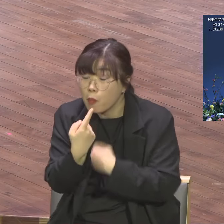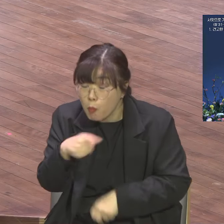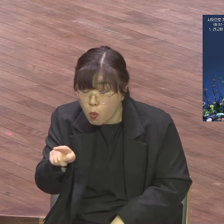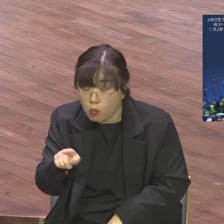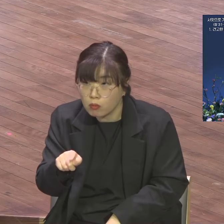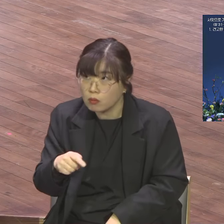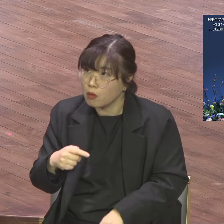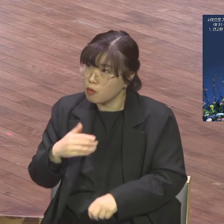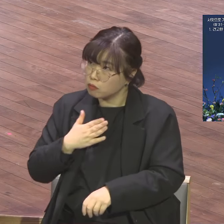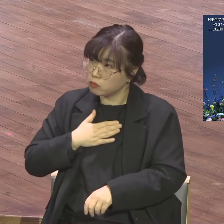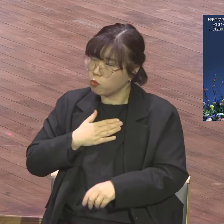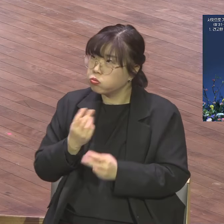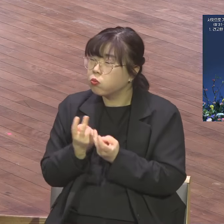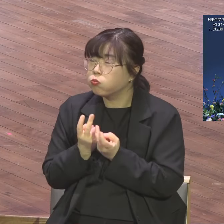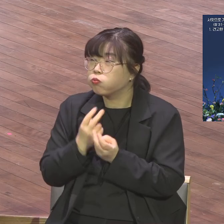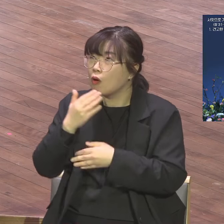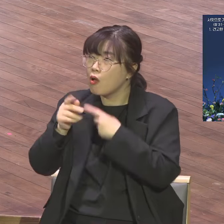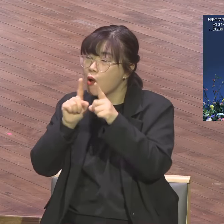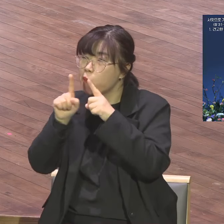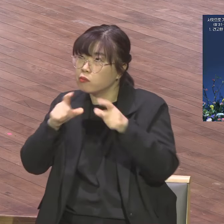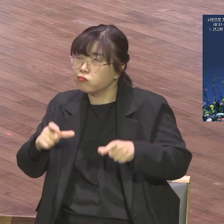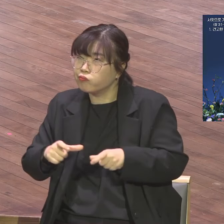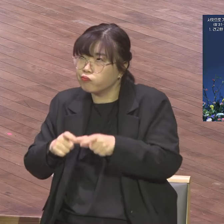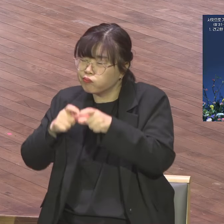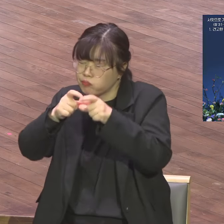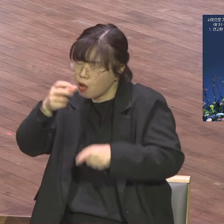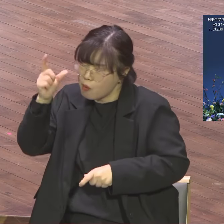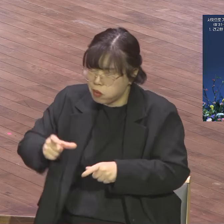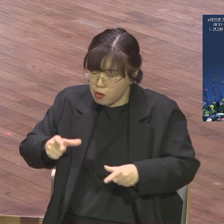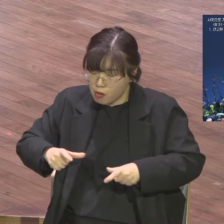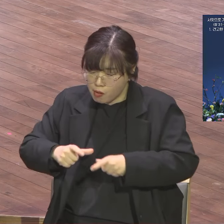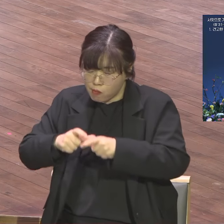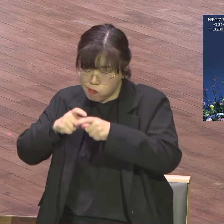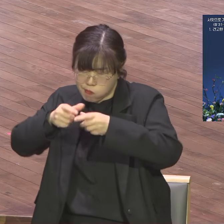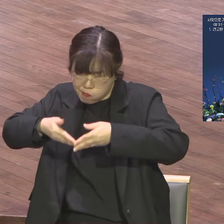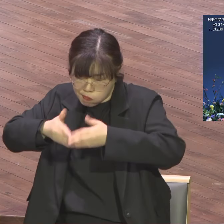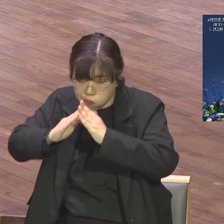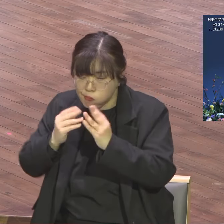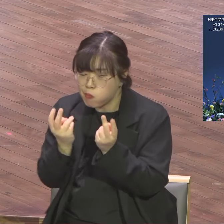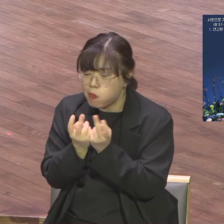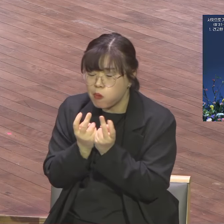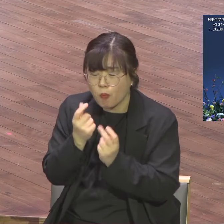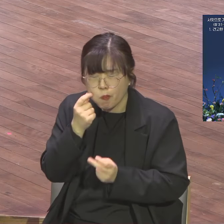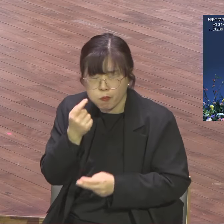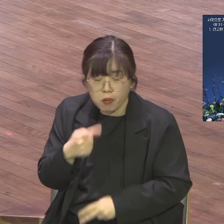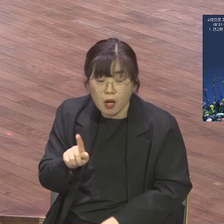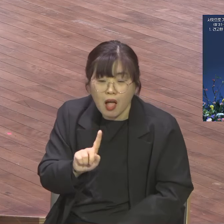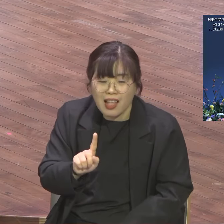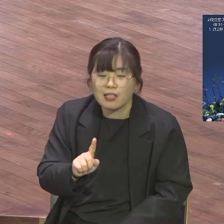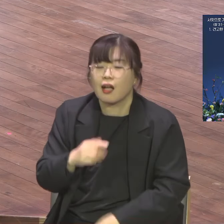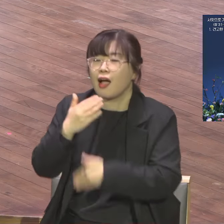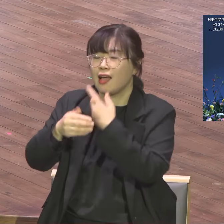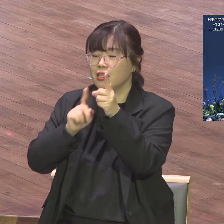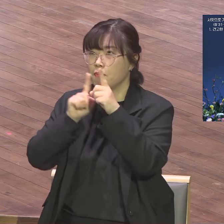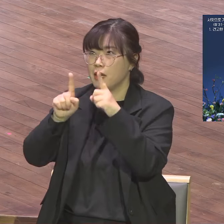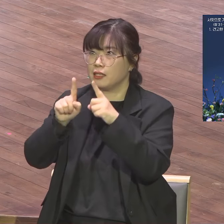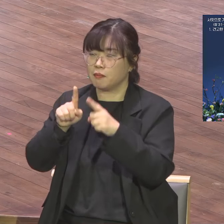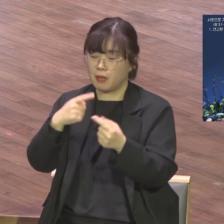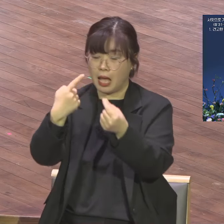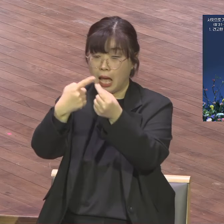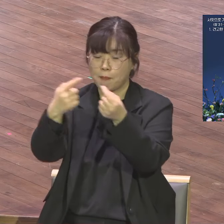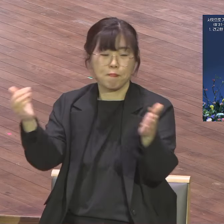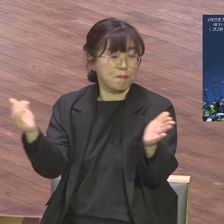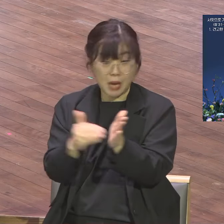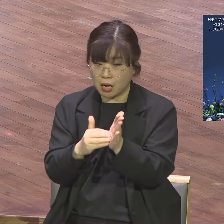반복적으로 듣는 거예요. 반복적으로 묵상하는 겁니다. 아시겠어요? 그 자꾸 묵상 중요합니다. 제가